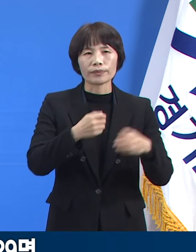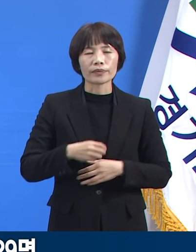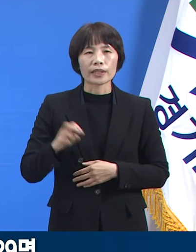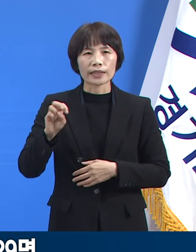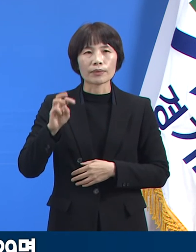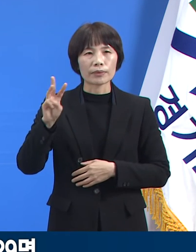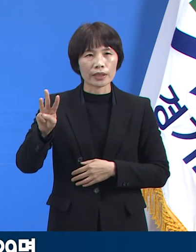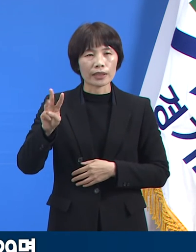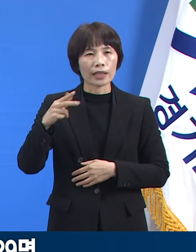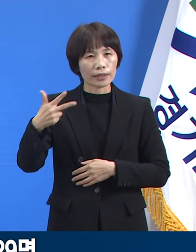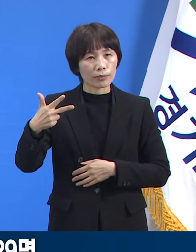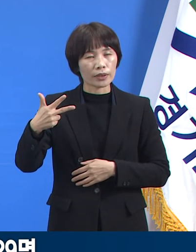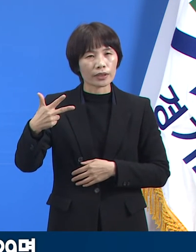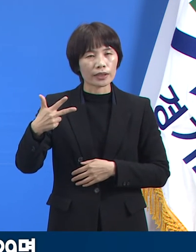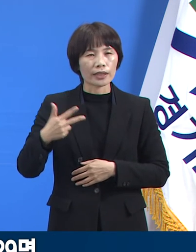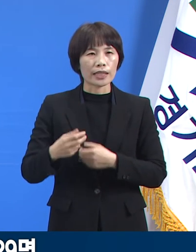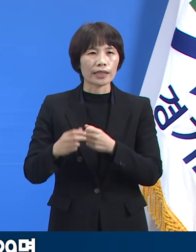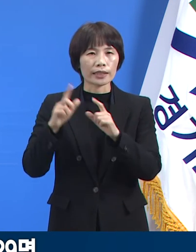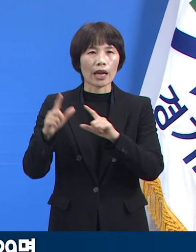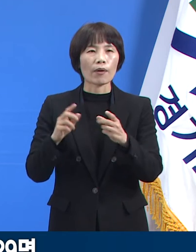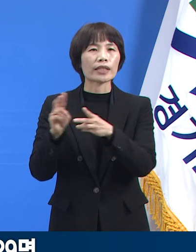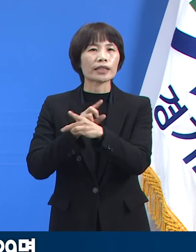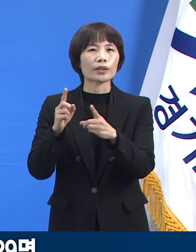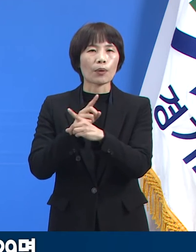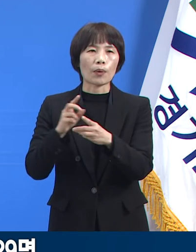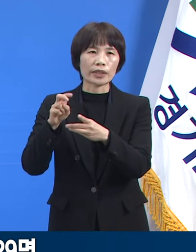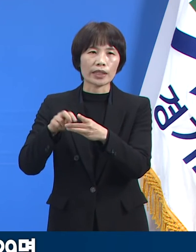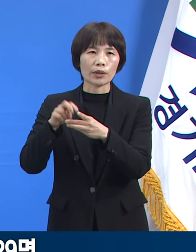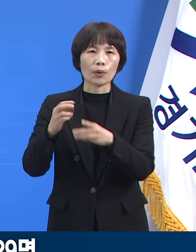37명은 생활치료센터로 인송되었습니다.